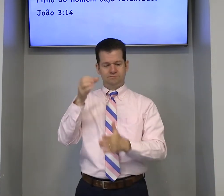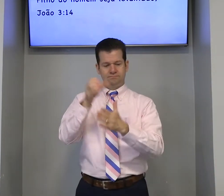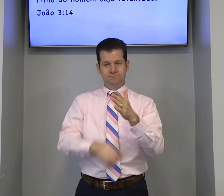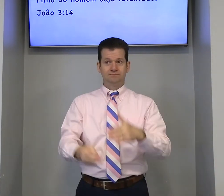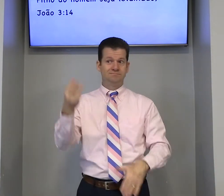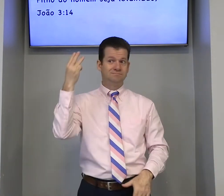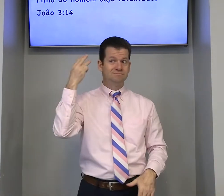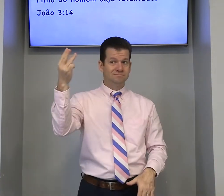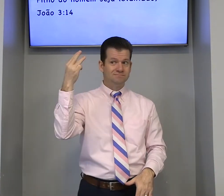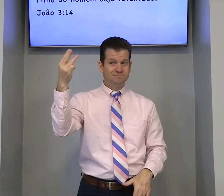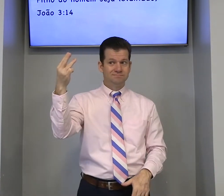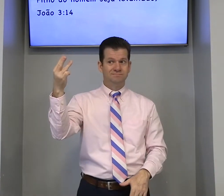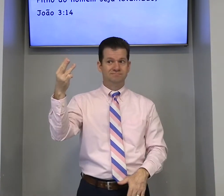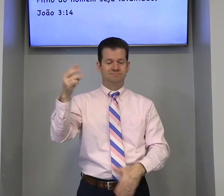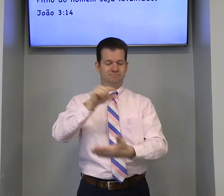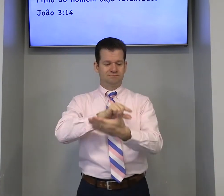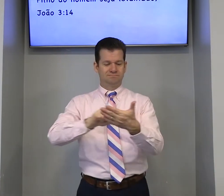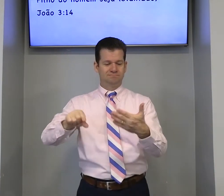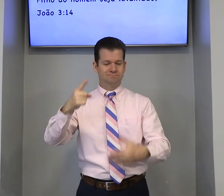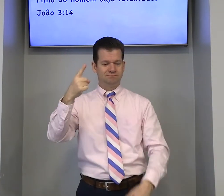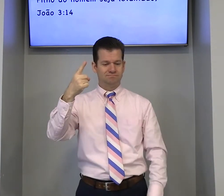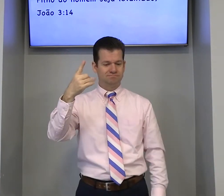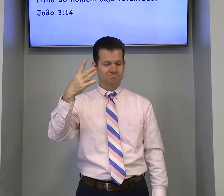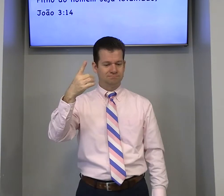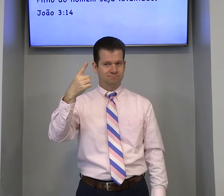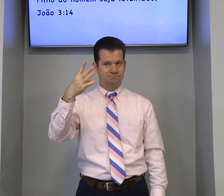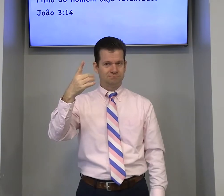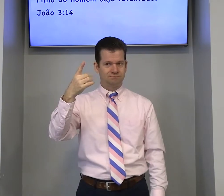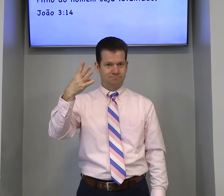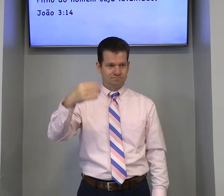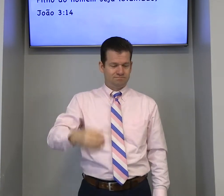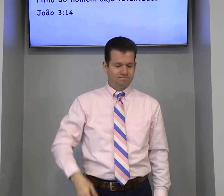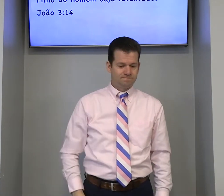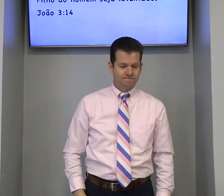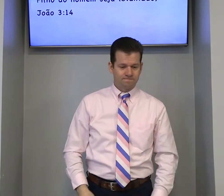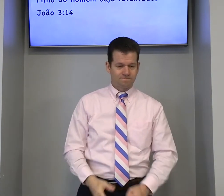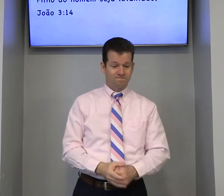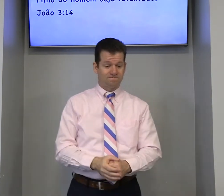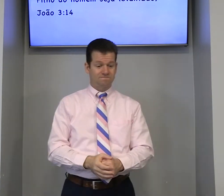João, capítulo 3, versículo 14.